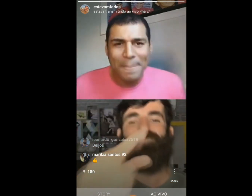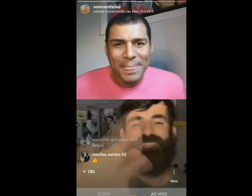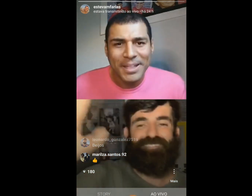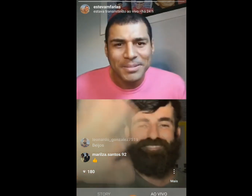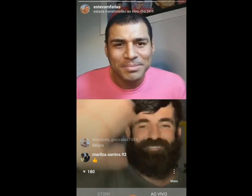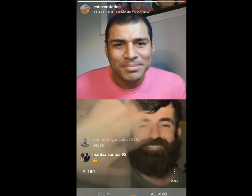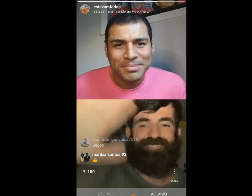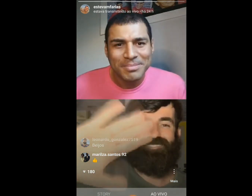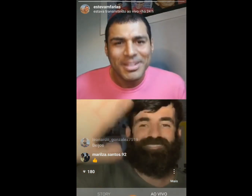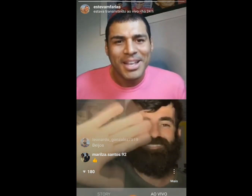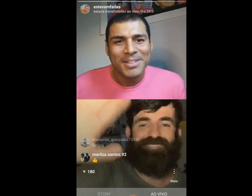você. Tchau.